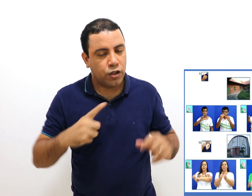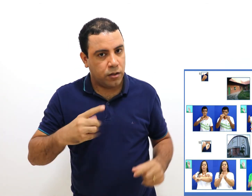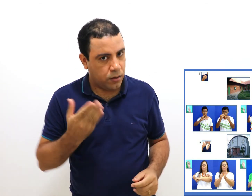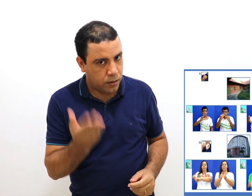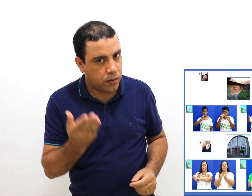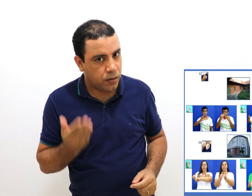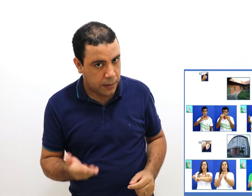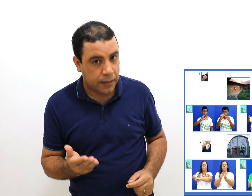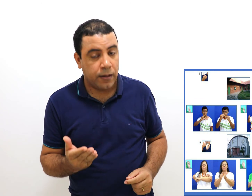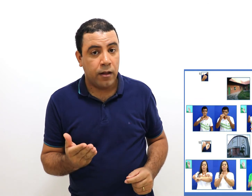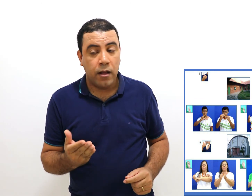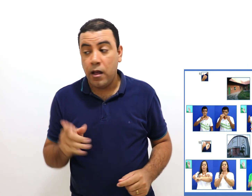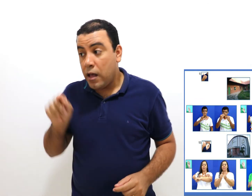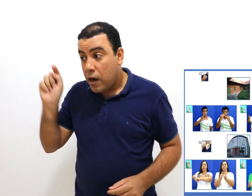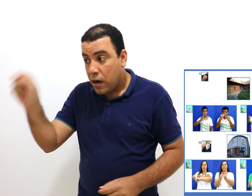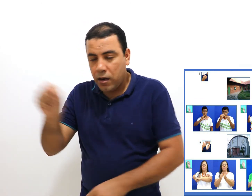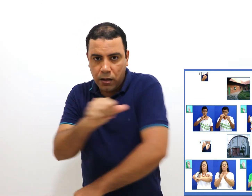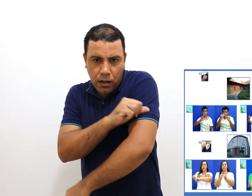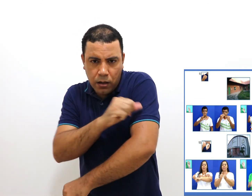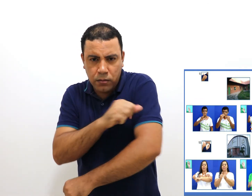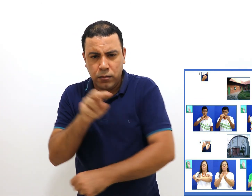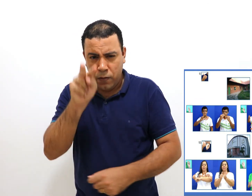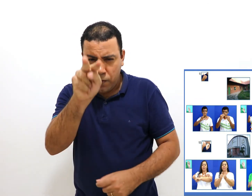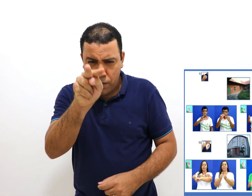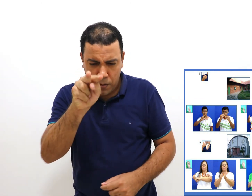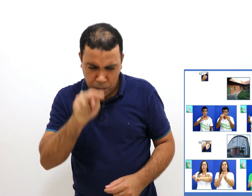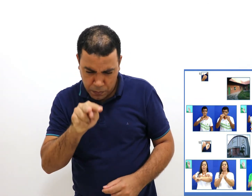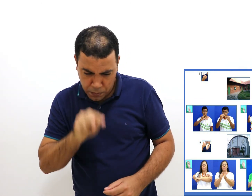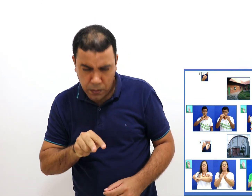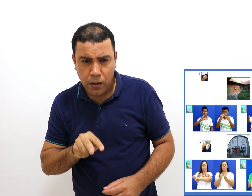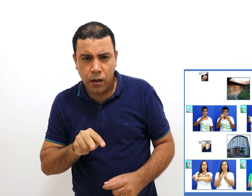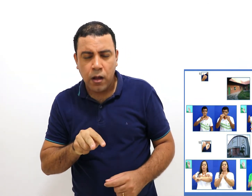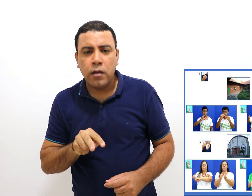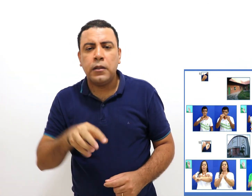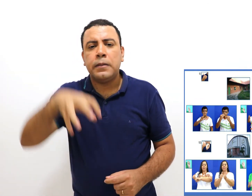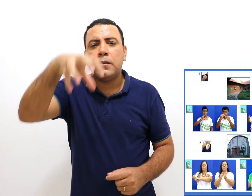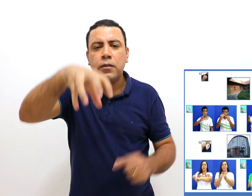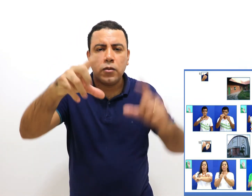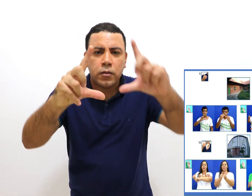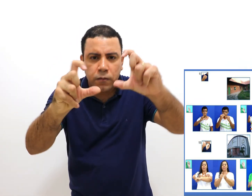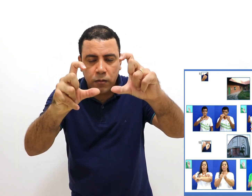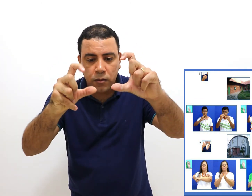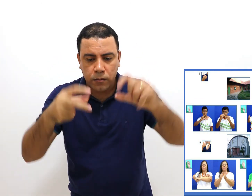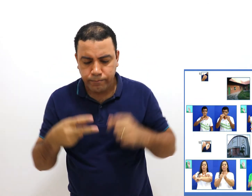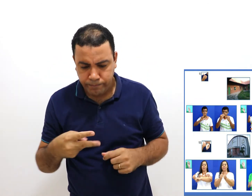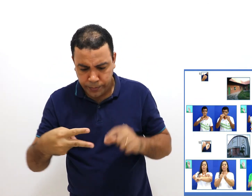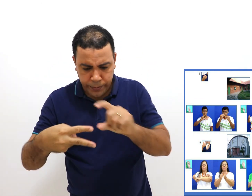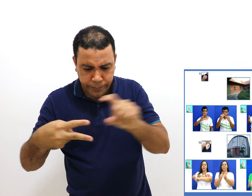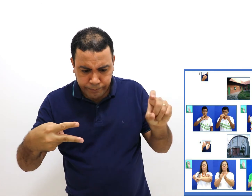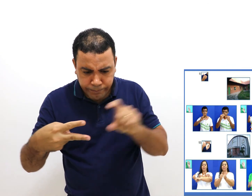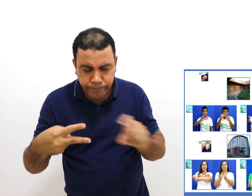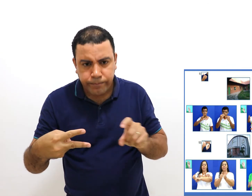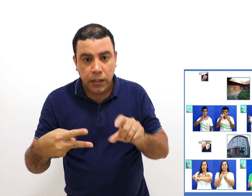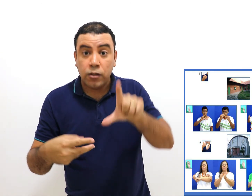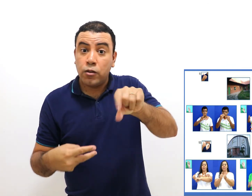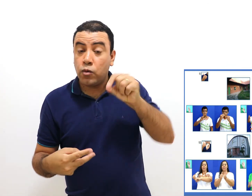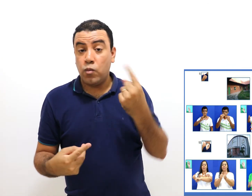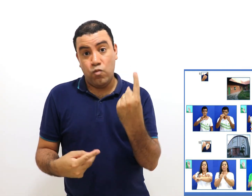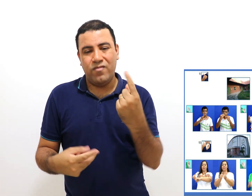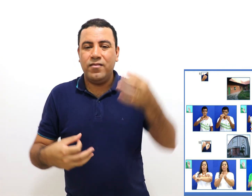fotografadas para que o estudante escolha qual alternativa corresponde ao setor que aparece